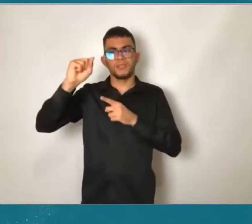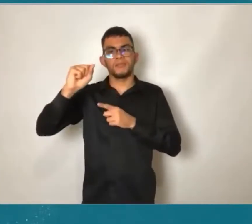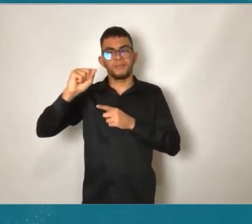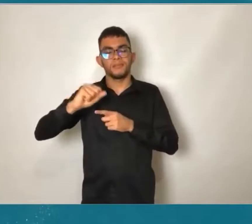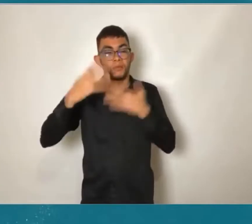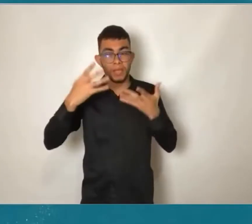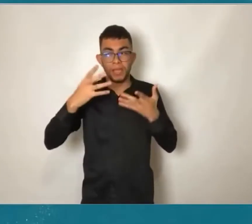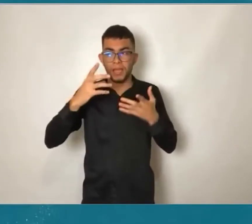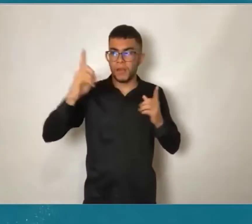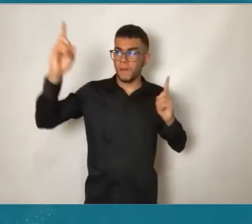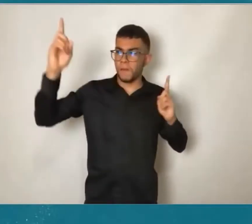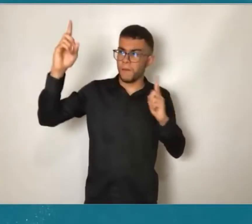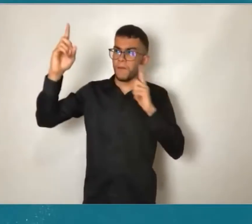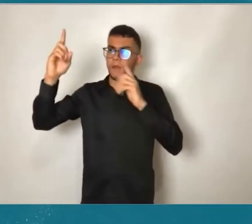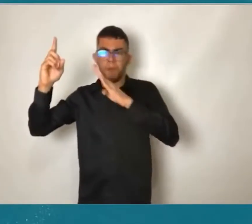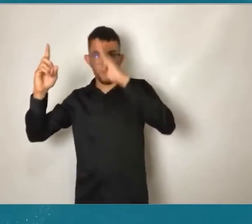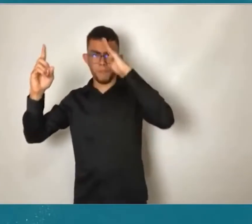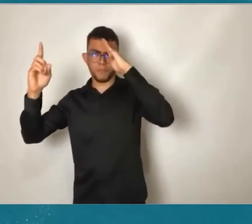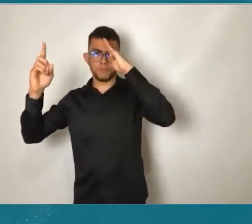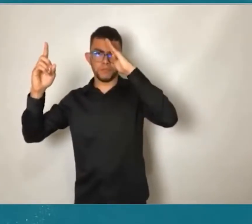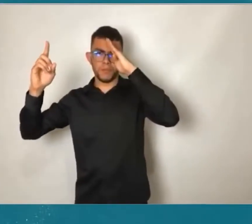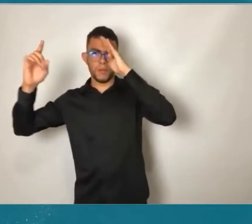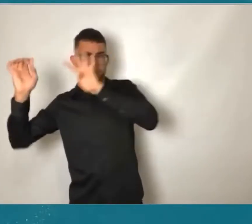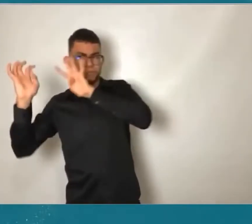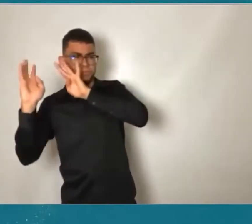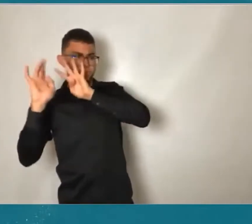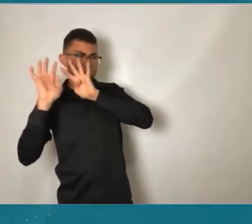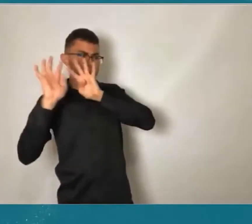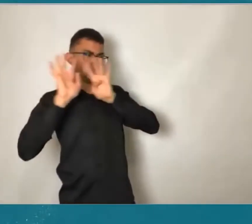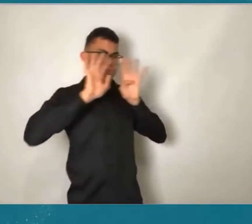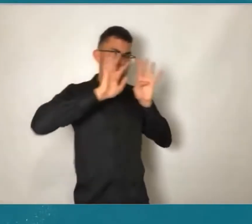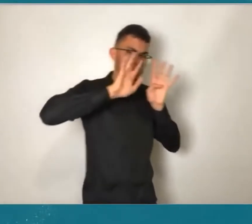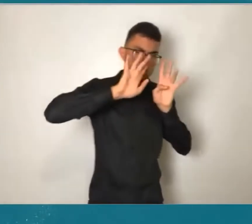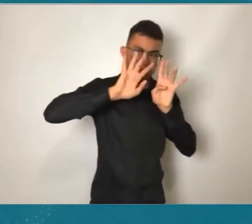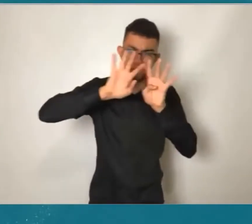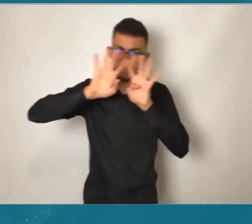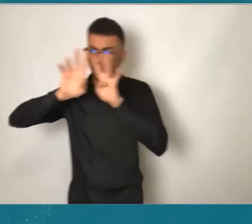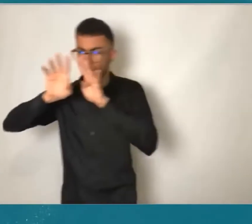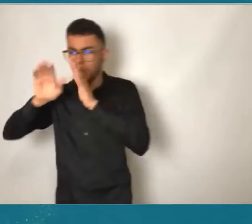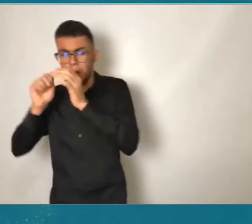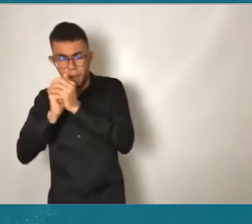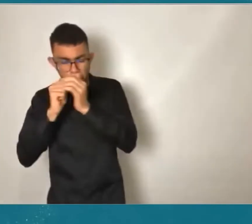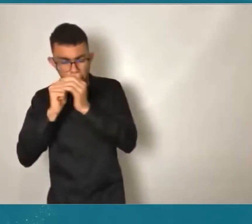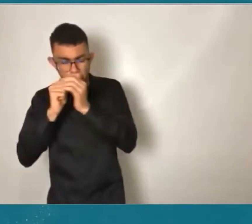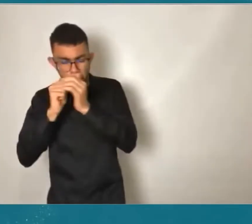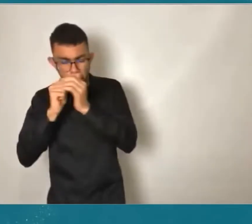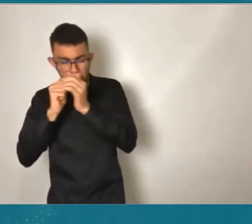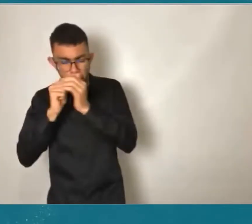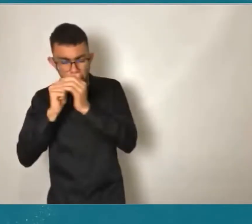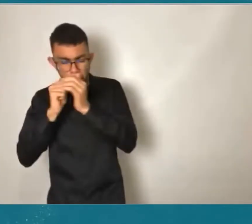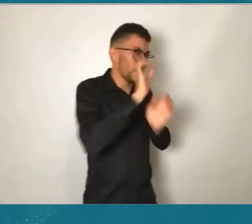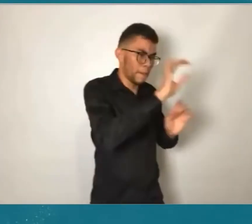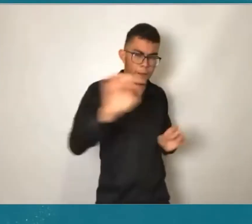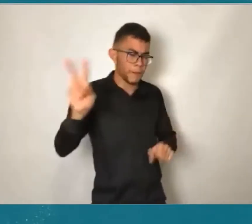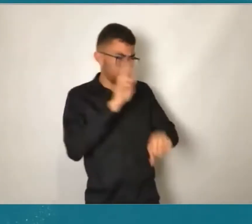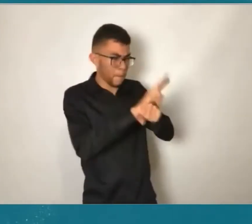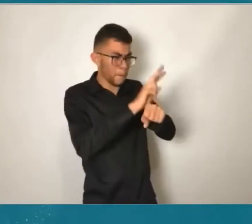as extremidades da terra por tua possessão, né? Com vara de ferro as regerás e